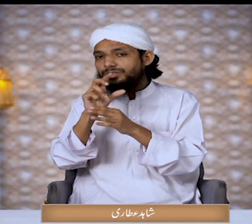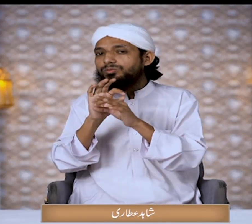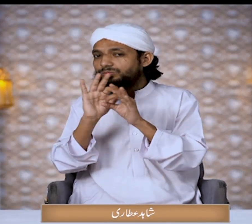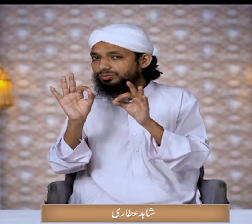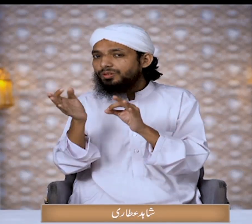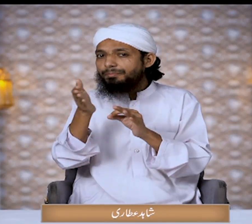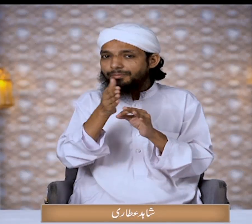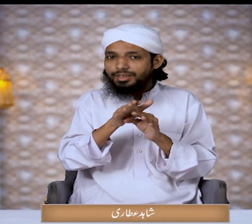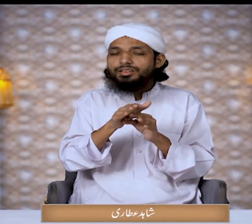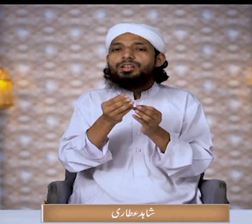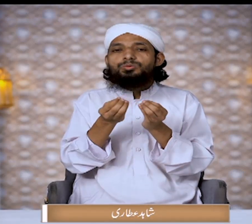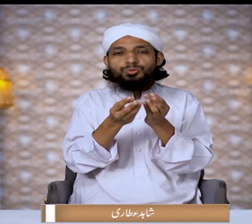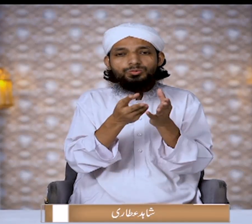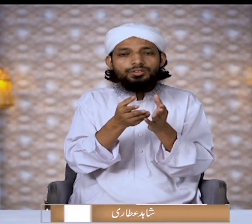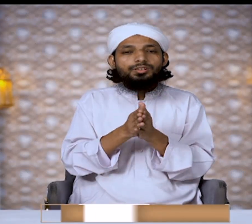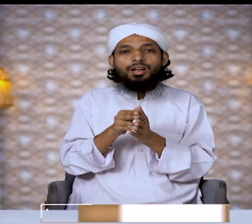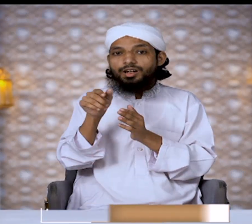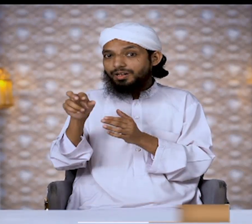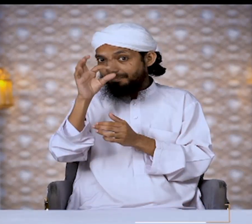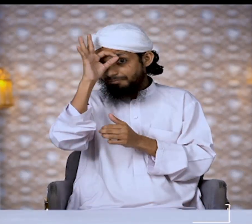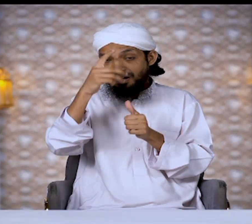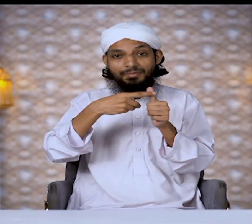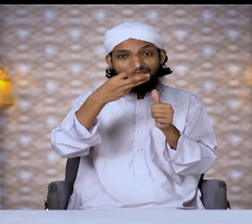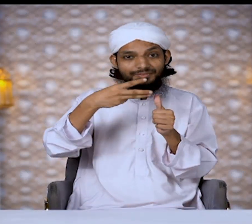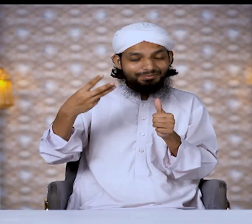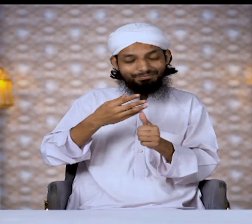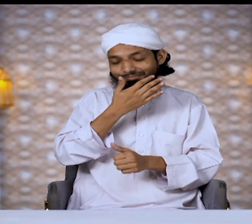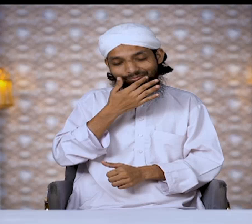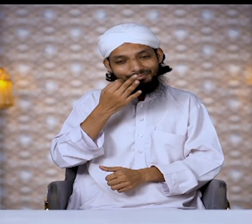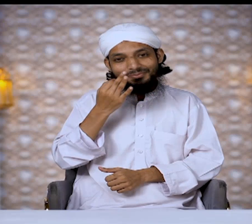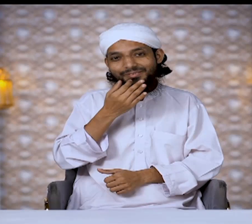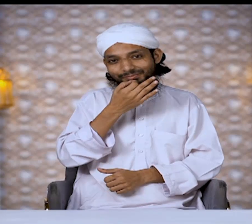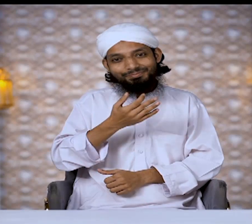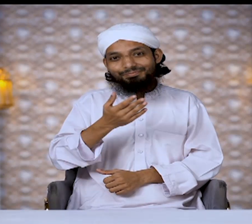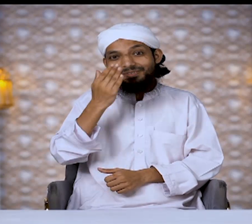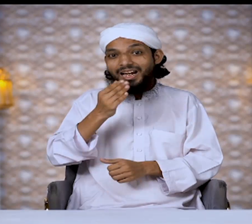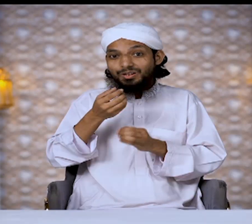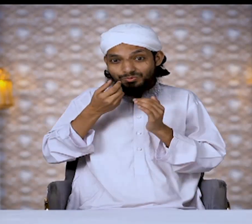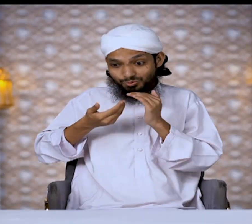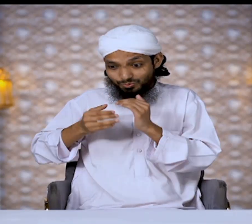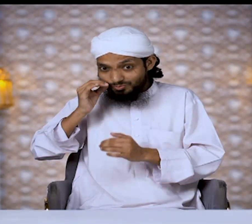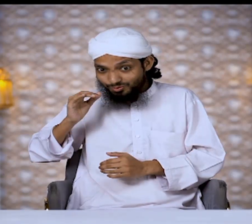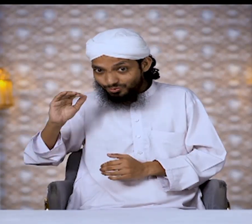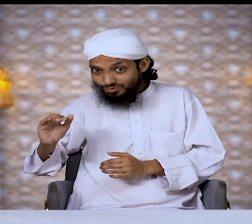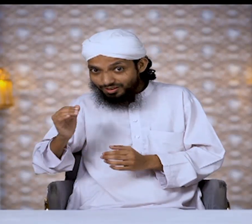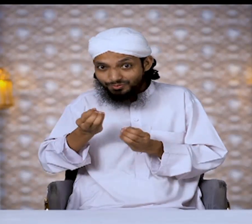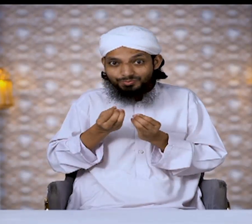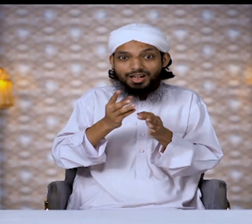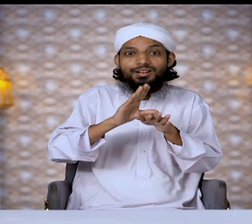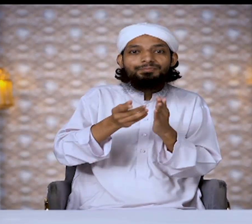التحصیل ہونے کے بعد تصنیف و تالیف کے میدان میں قدم رکھتے ہیں اور اعلیٰ حضرت رحمۃ اللہ علیہ نے زمانہ طالب علمی سے ہی کتابیں تصنیف کرنے کا سلسلہ